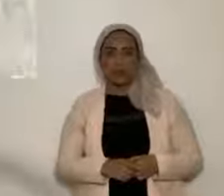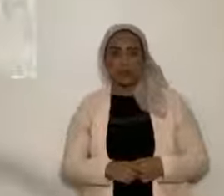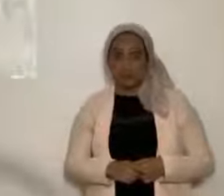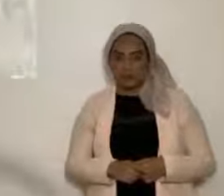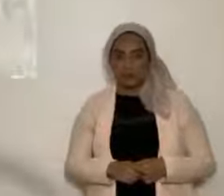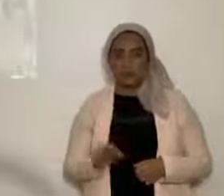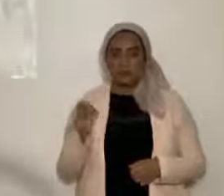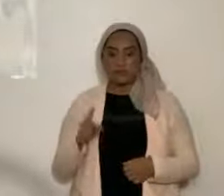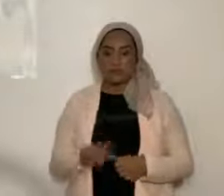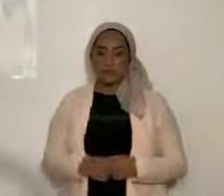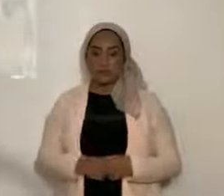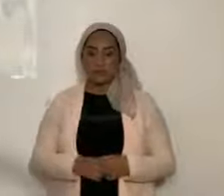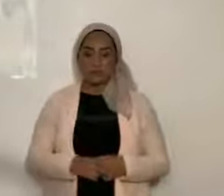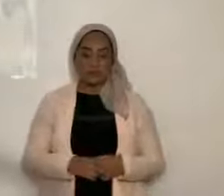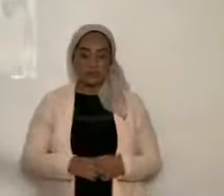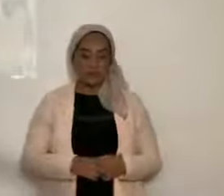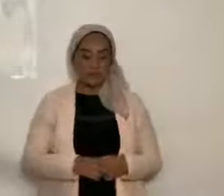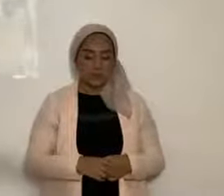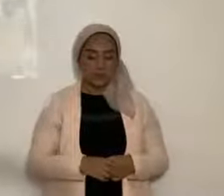Bueno,